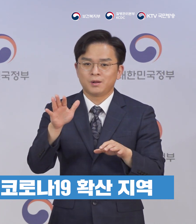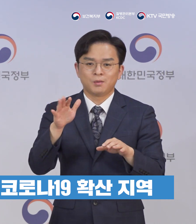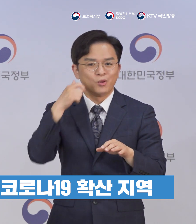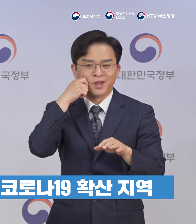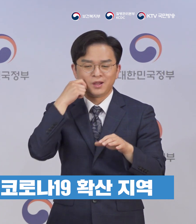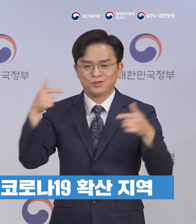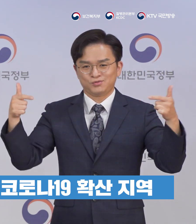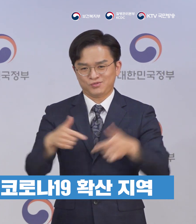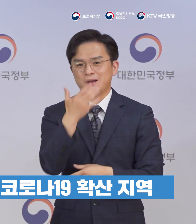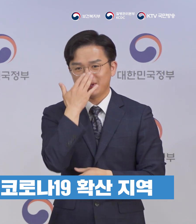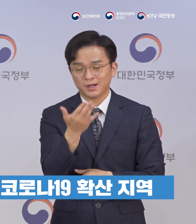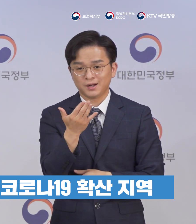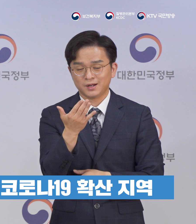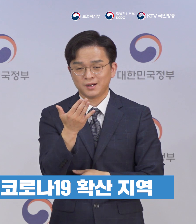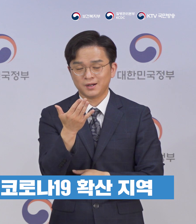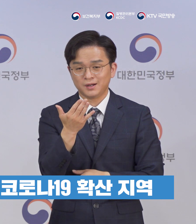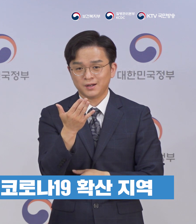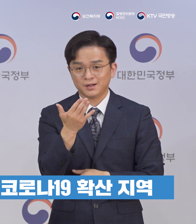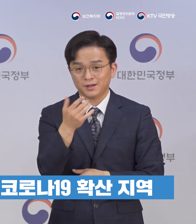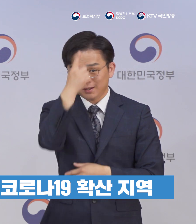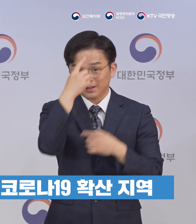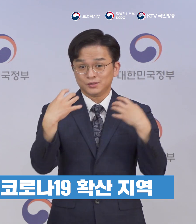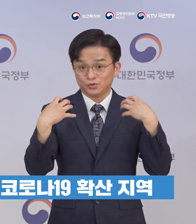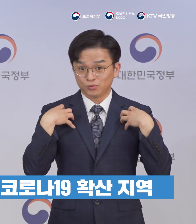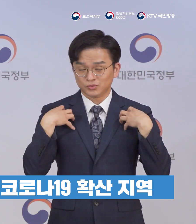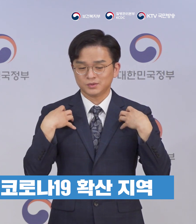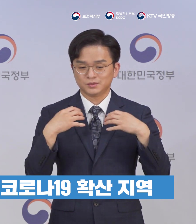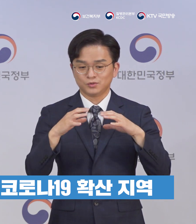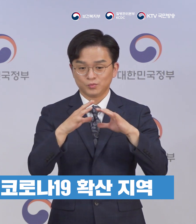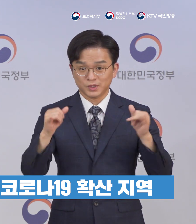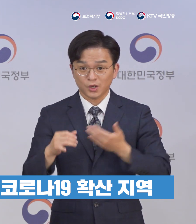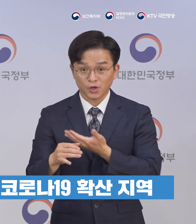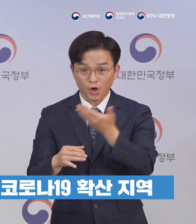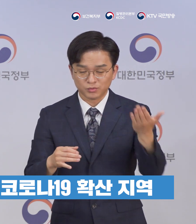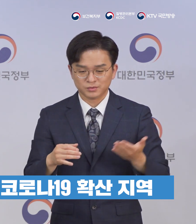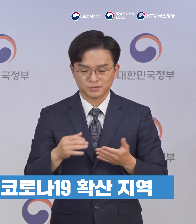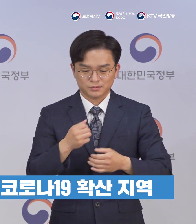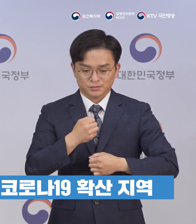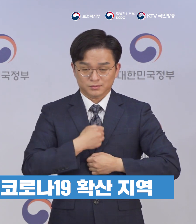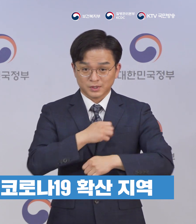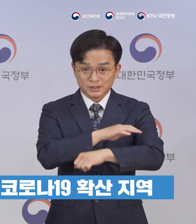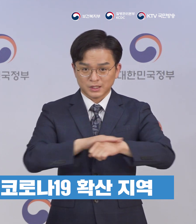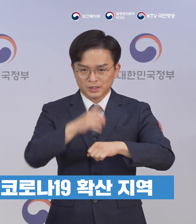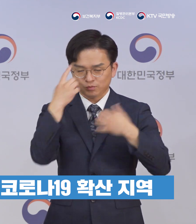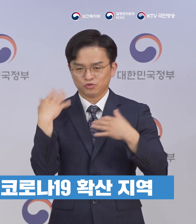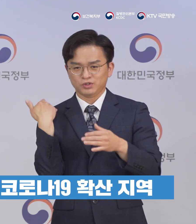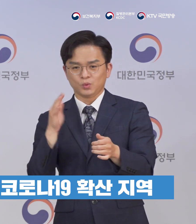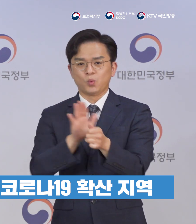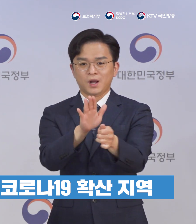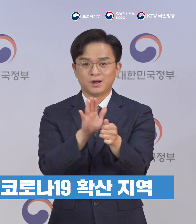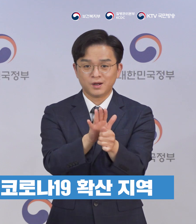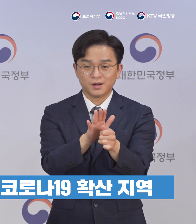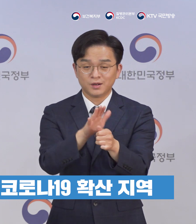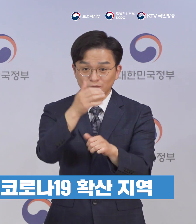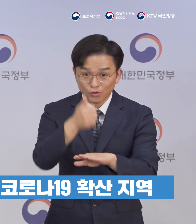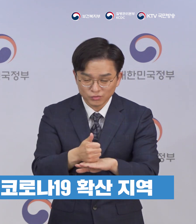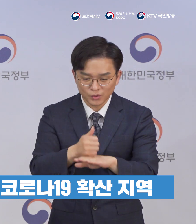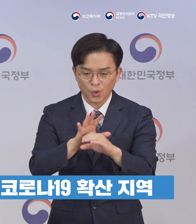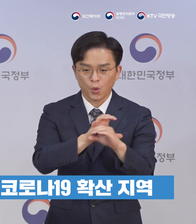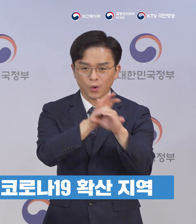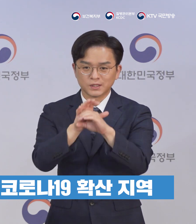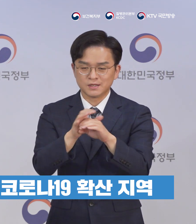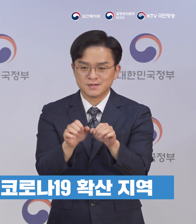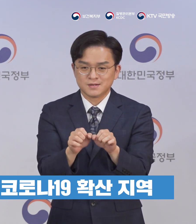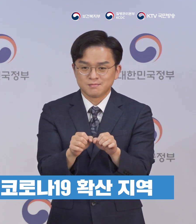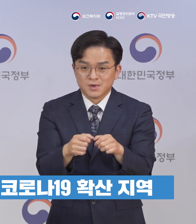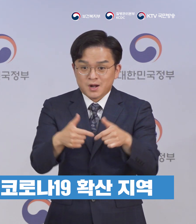줄일 수 있습니다. 이렇게 된다면 정부는 총력을 다해 속도전을 펼쳐 코로나19를 우리